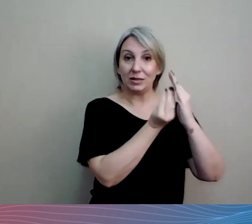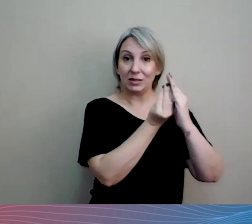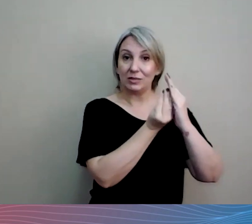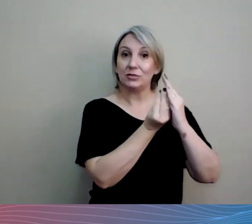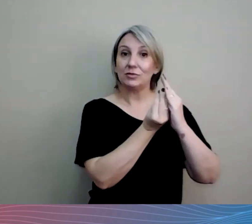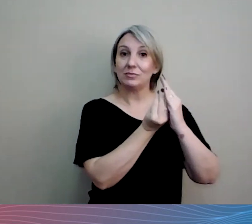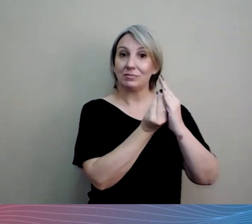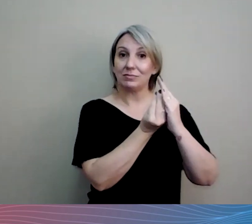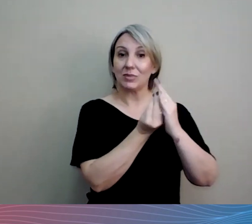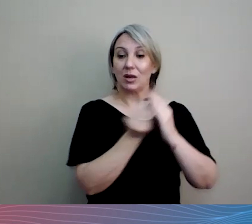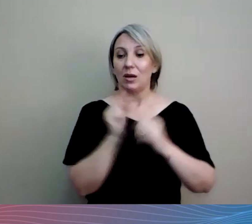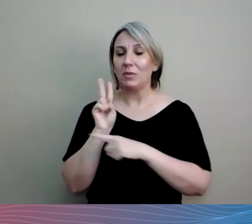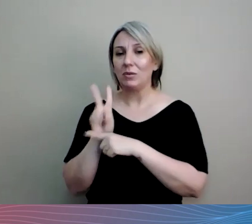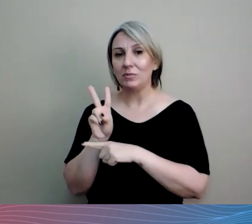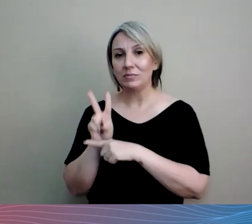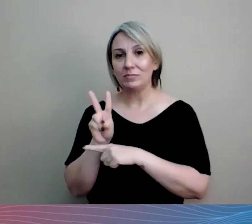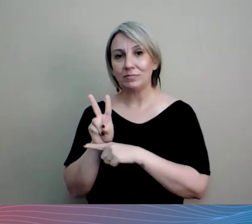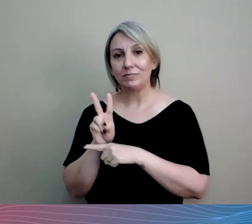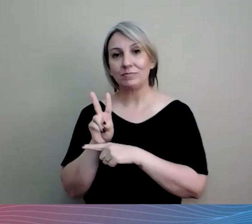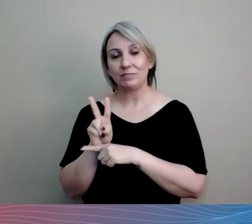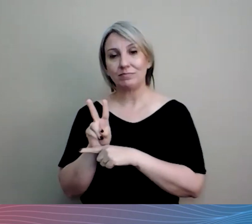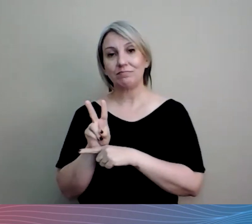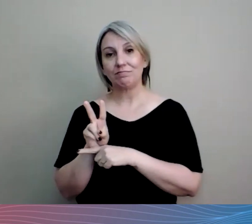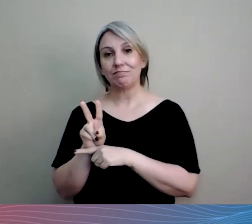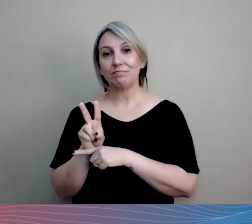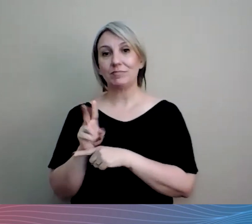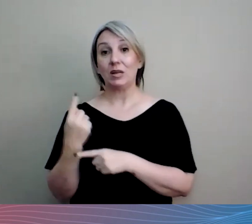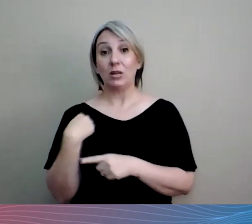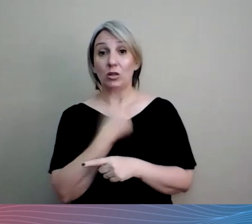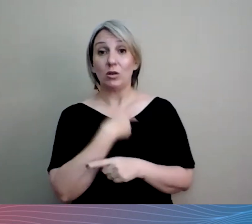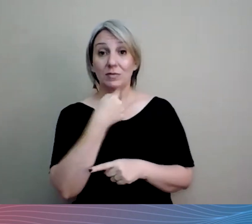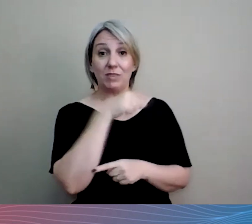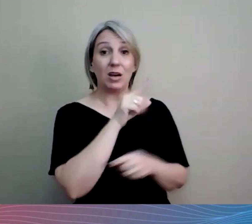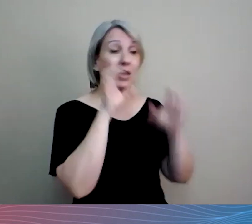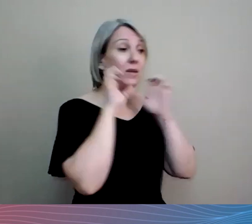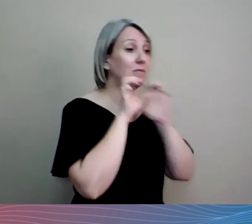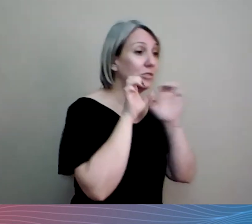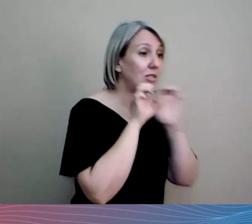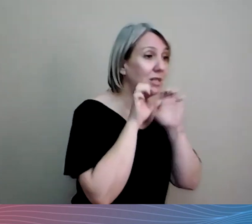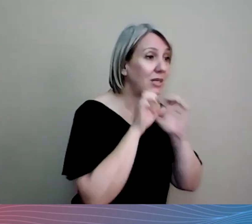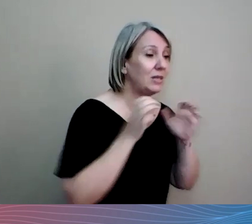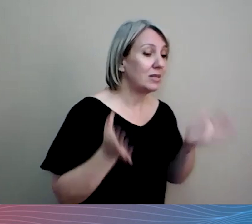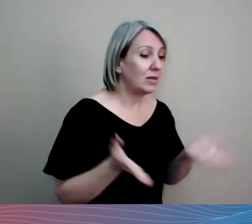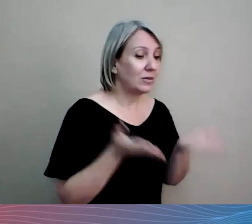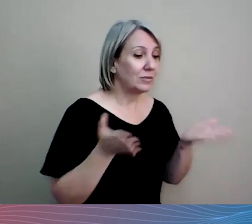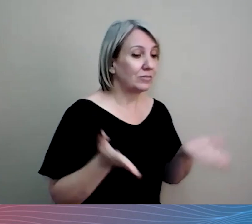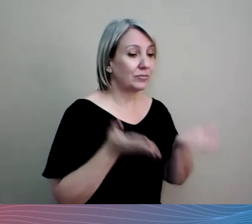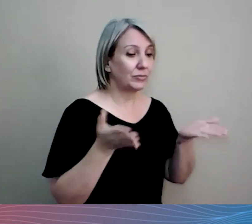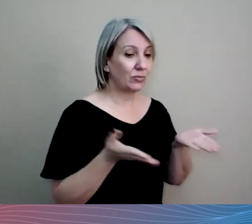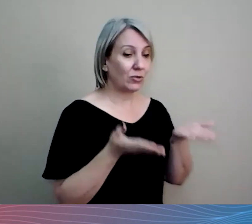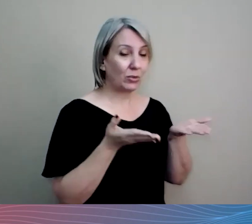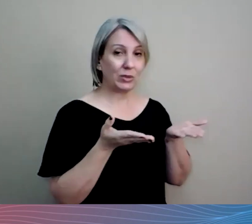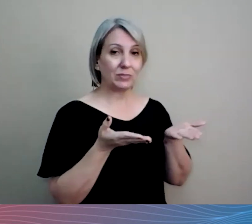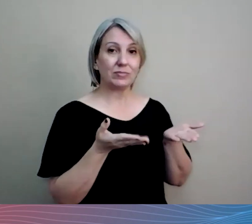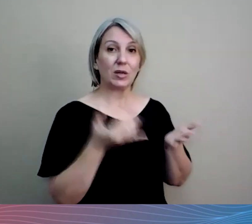Você prega o Evangelho, passa um contato para a central de atendimento e faz o primeiro